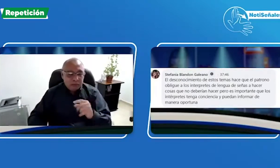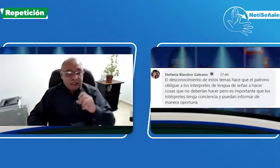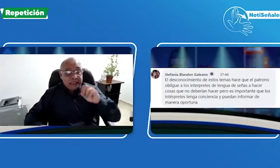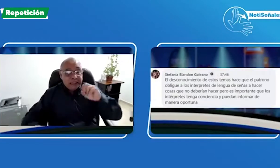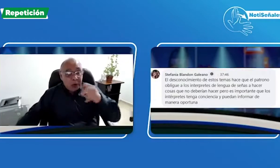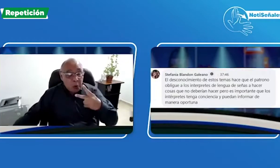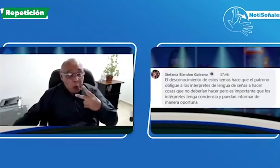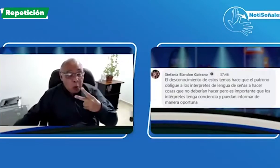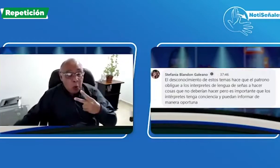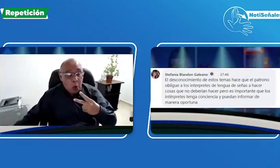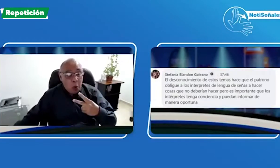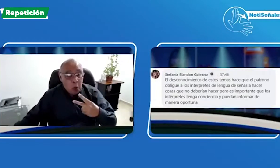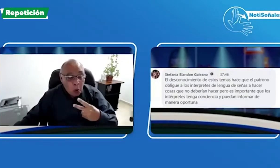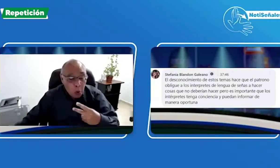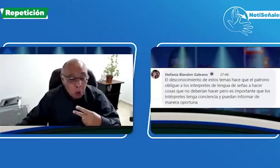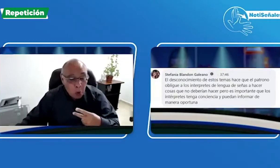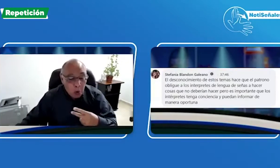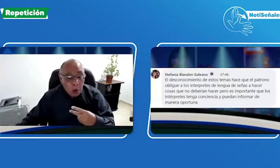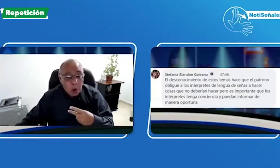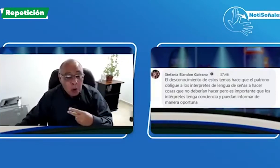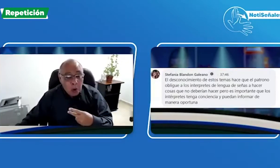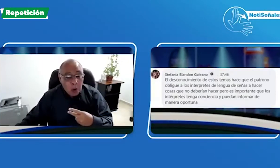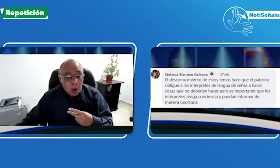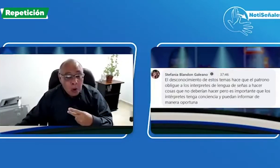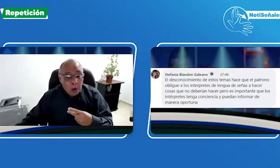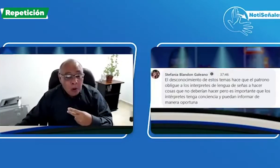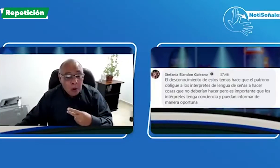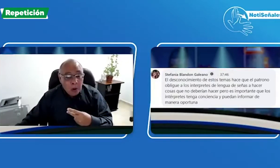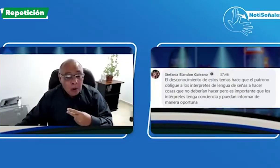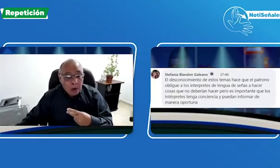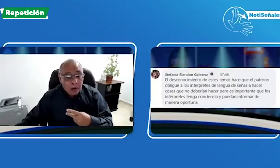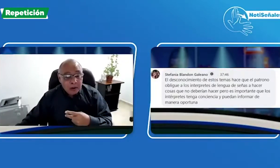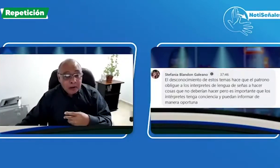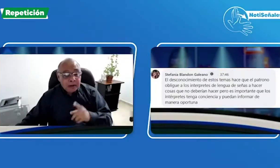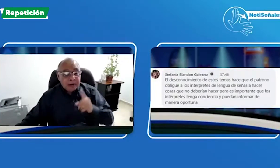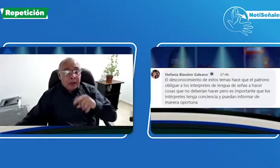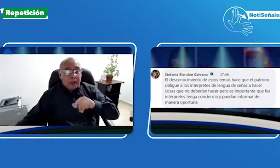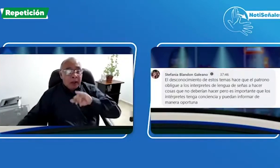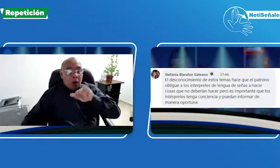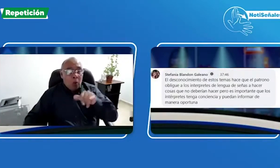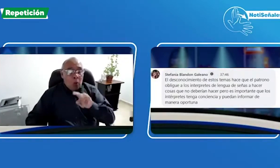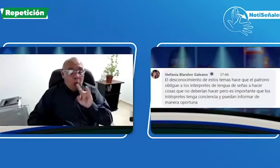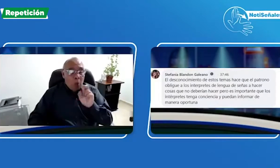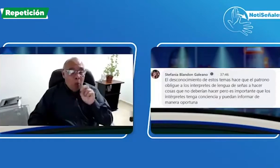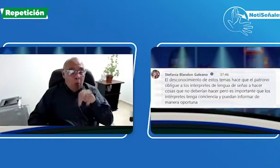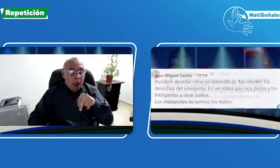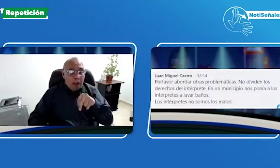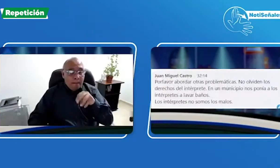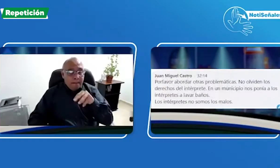Pero Esperamos Pues que a su vez Puedan informarla A este tipo De entidades O de empresas